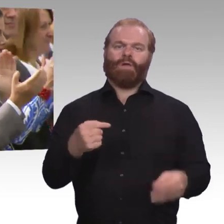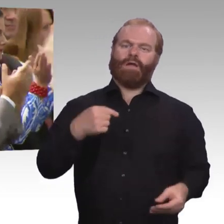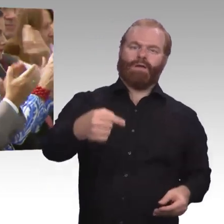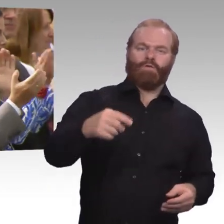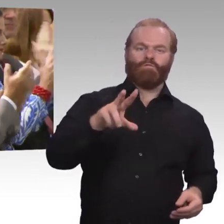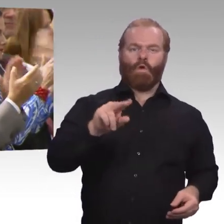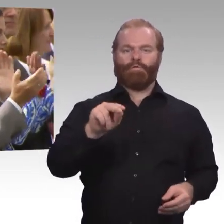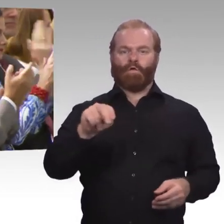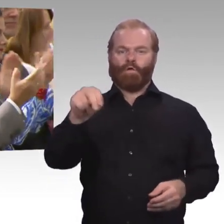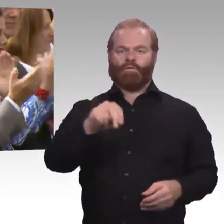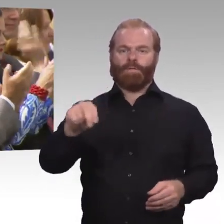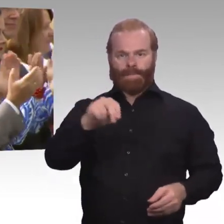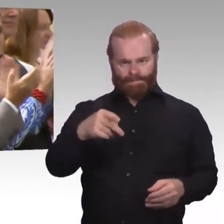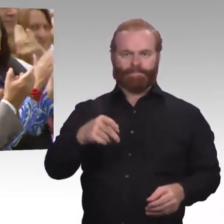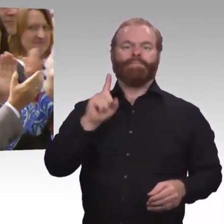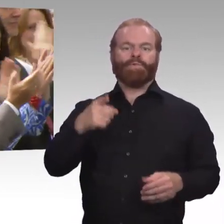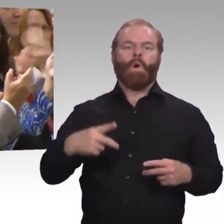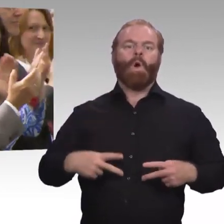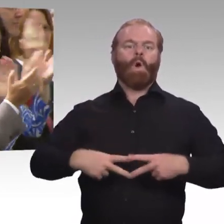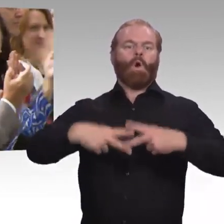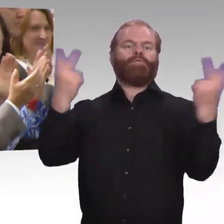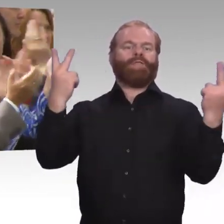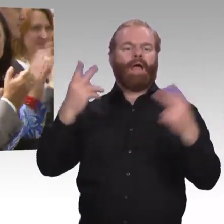Anerkennung für unsere Soldatinnen und Soldaten.